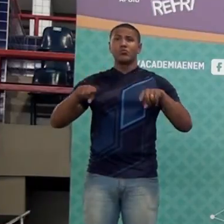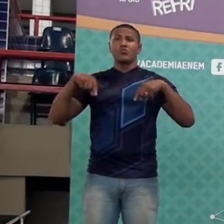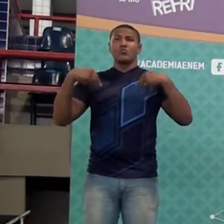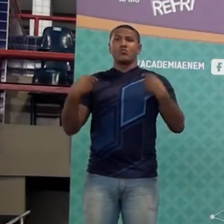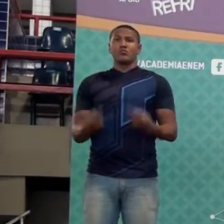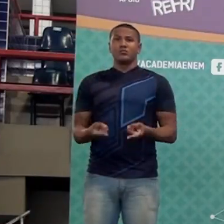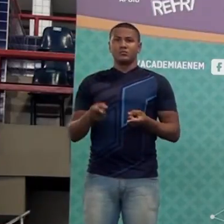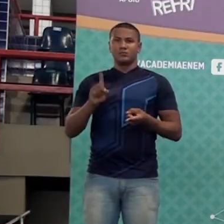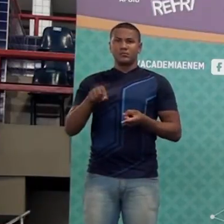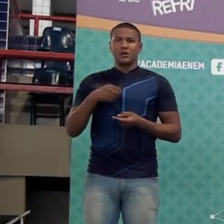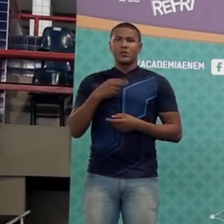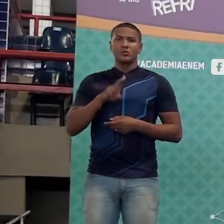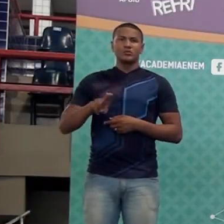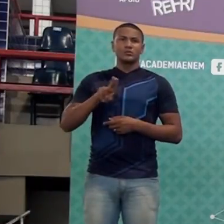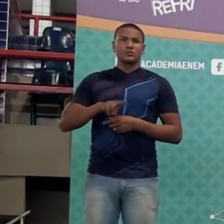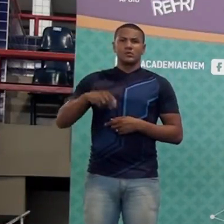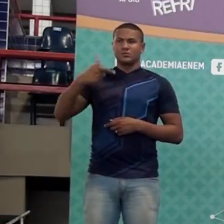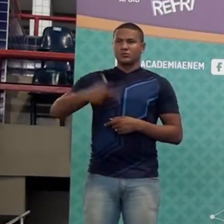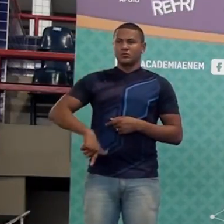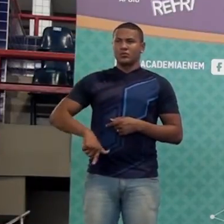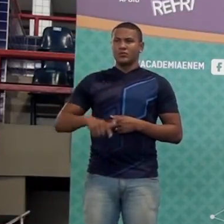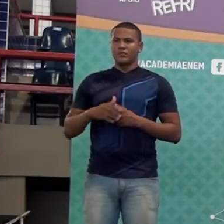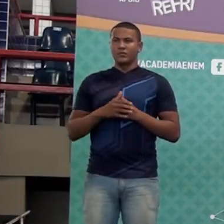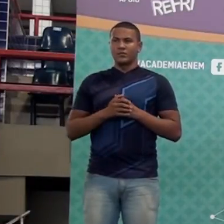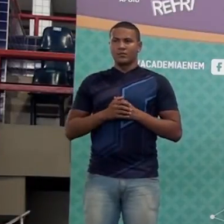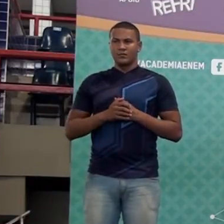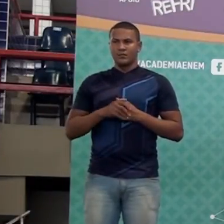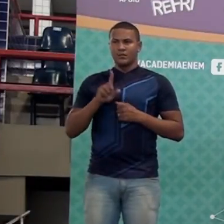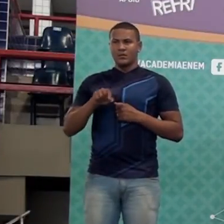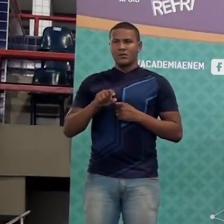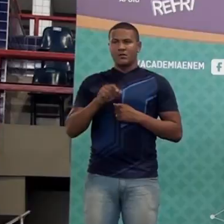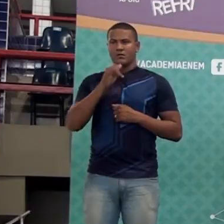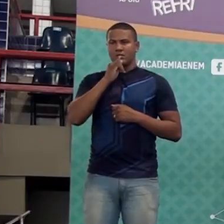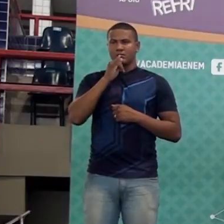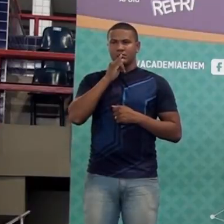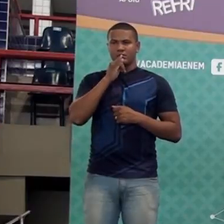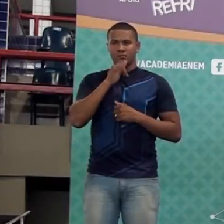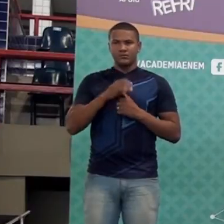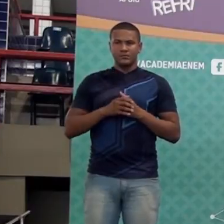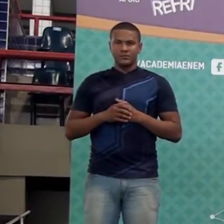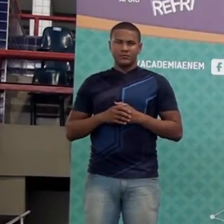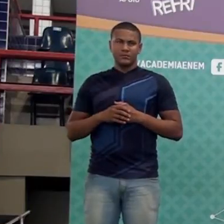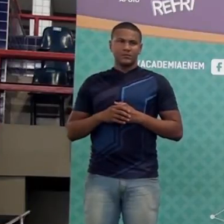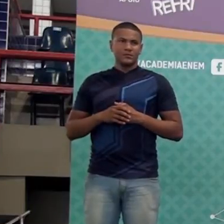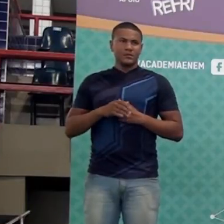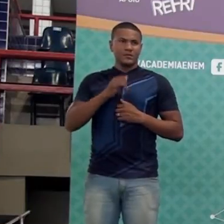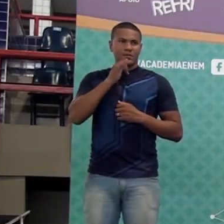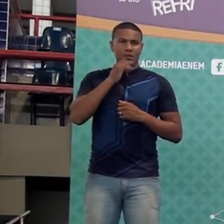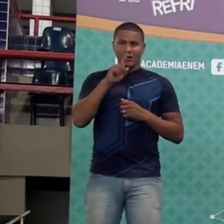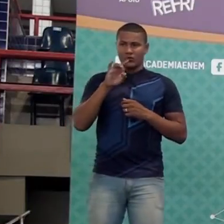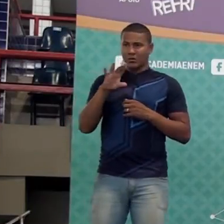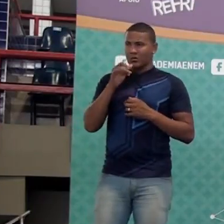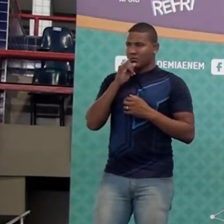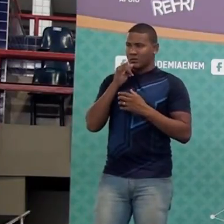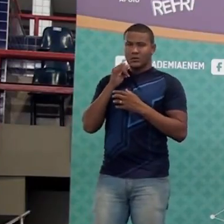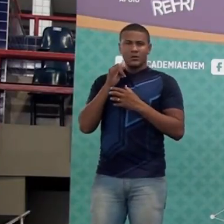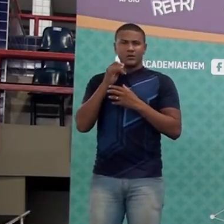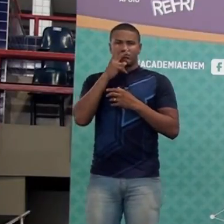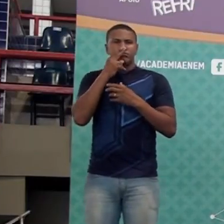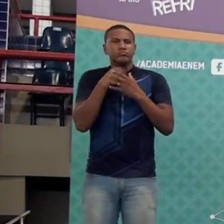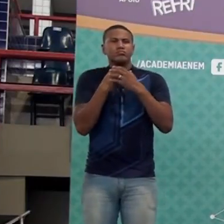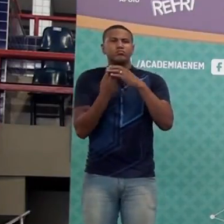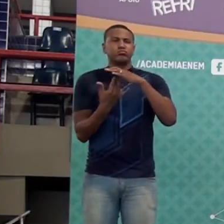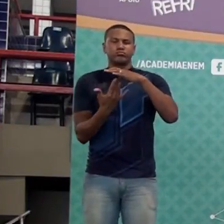resíduos. Hoje, a maior parte desse resíduo é jogado fora ou é queimado. Isso não é o ideal. Então, já existem